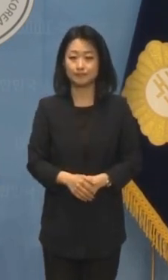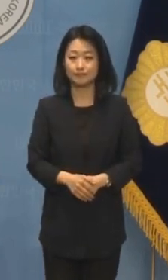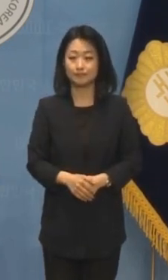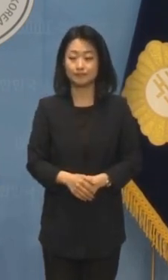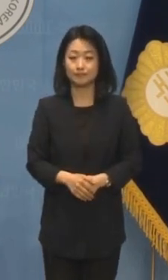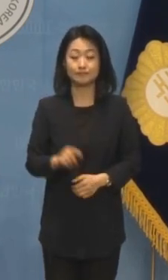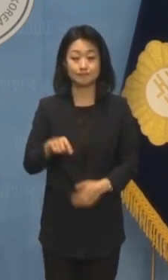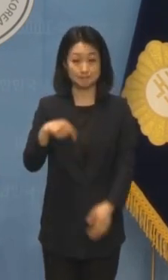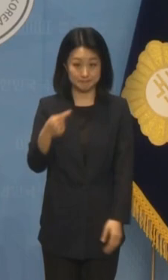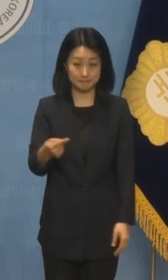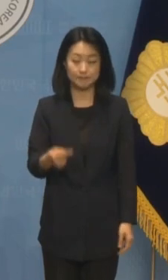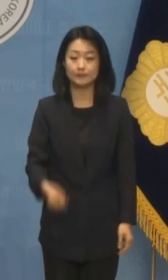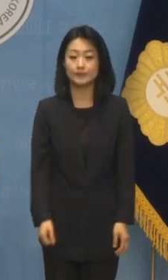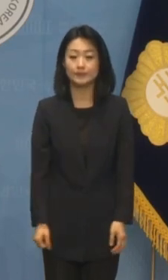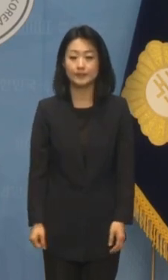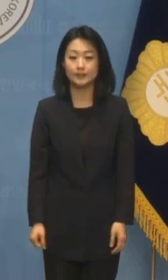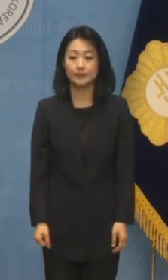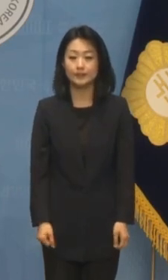다음입니다.